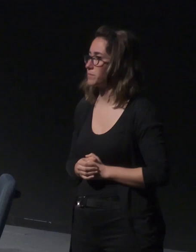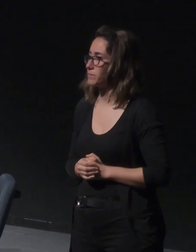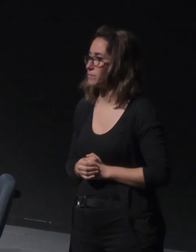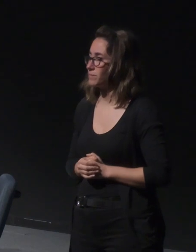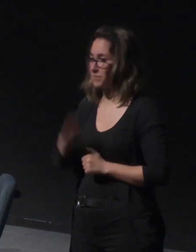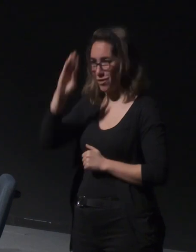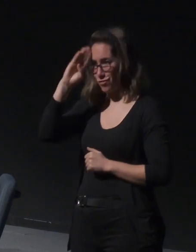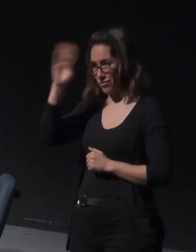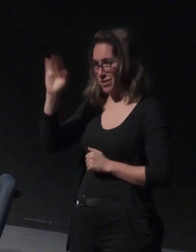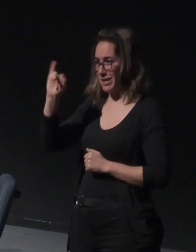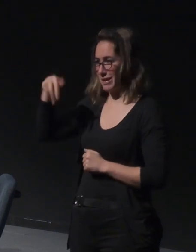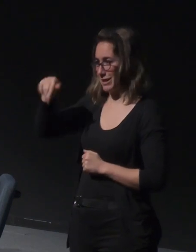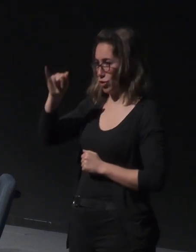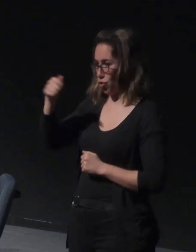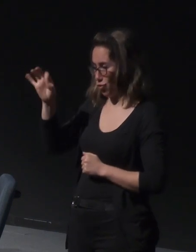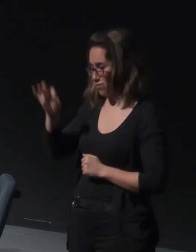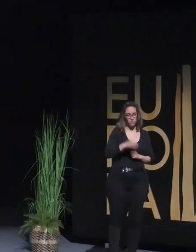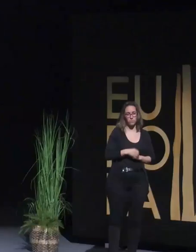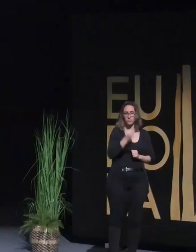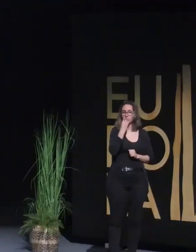Hola, Íñigo, Arratsaldeón. Arratsaldeón.